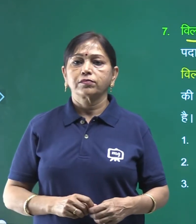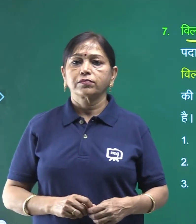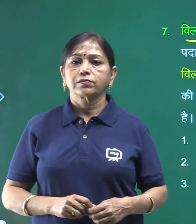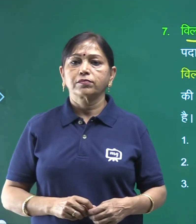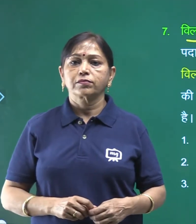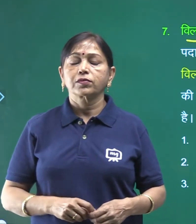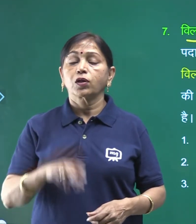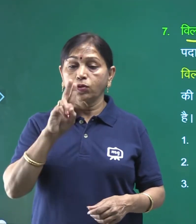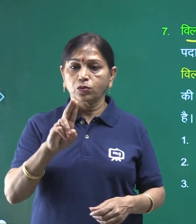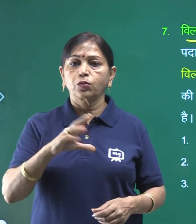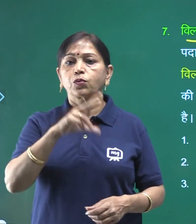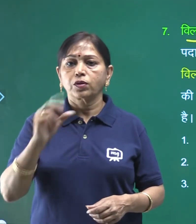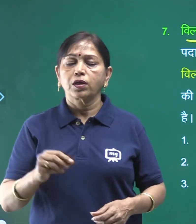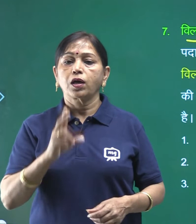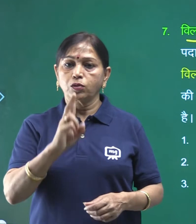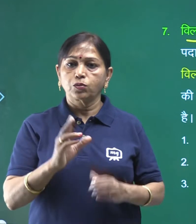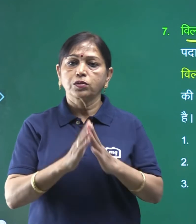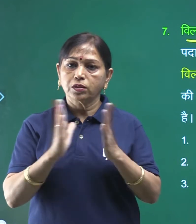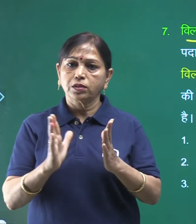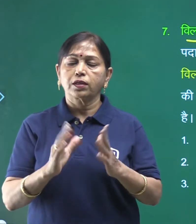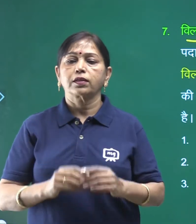2 या 2 से अधिक